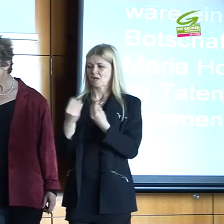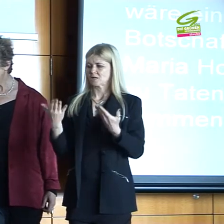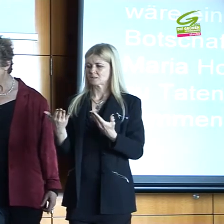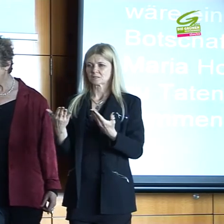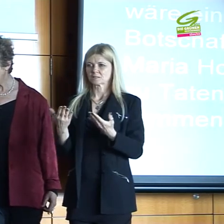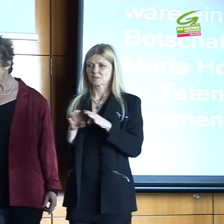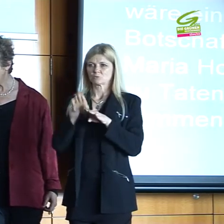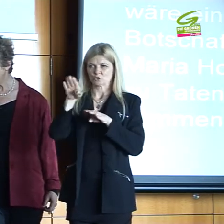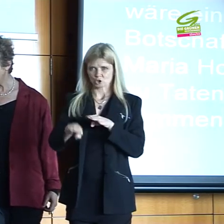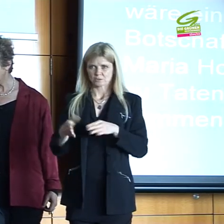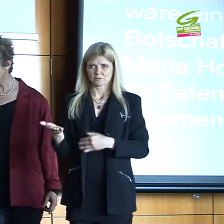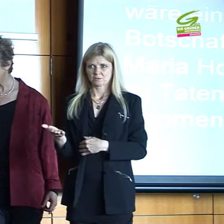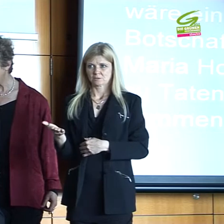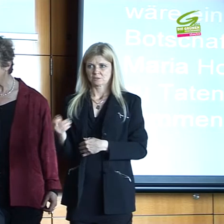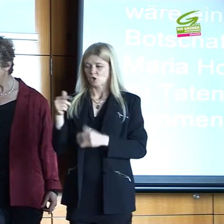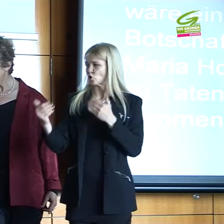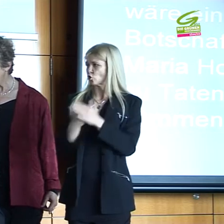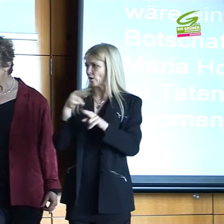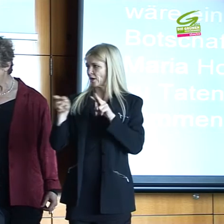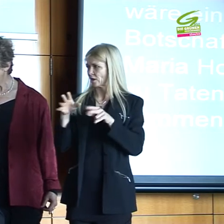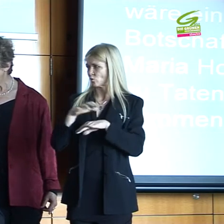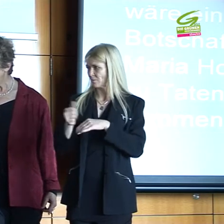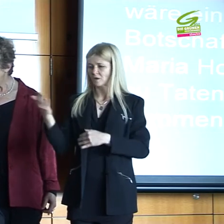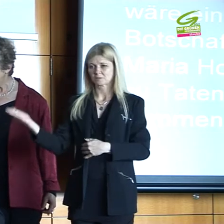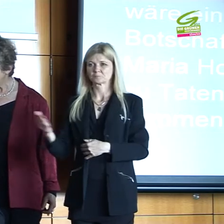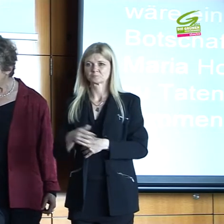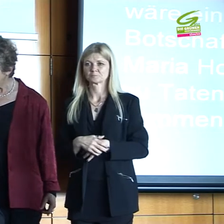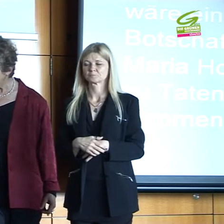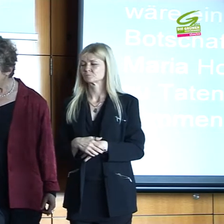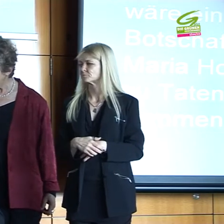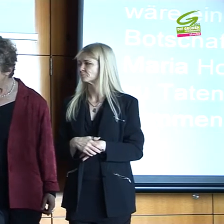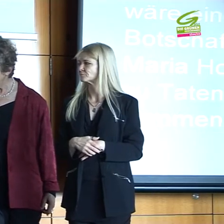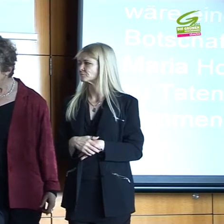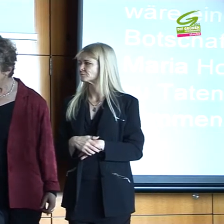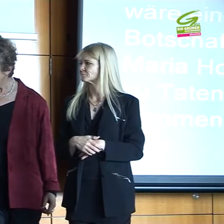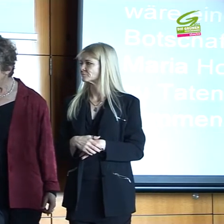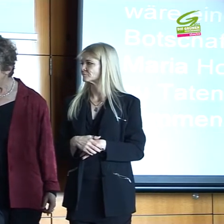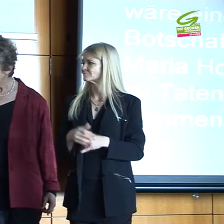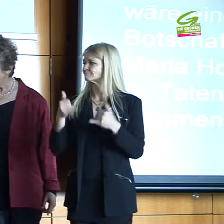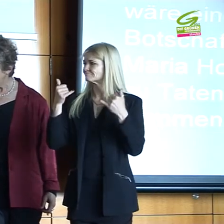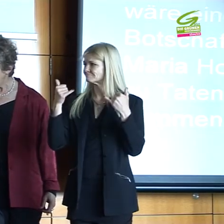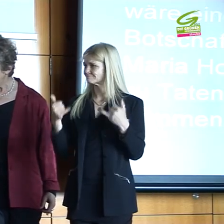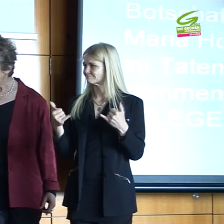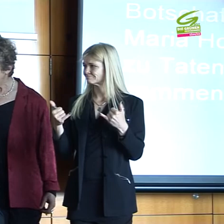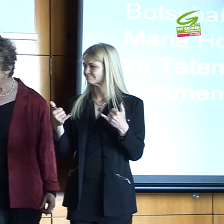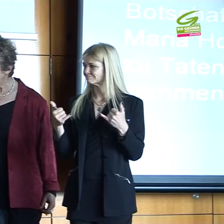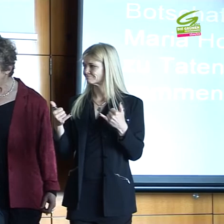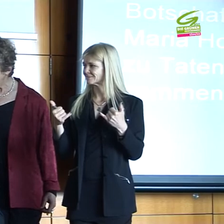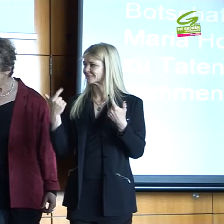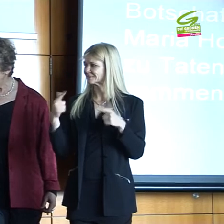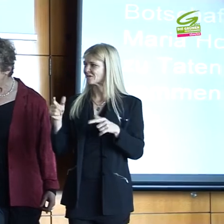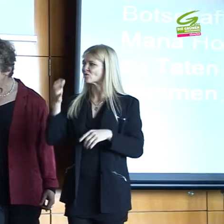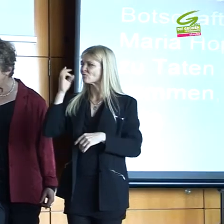ein erster gemeinsamer Schritt dieser neuen Regierung. Und jetzt darf ich Sie, Frau